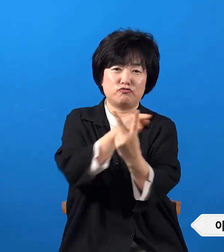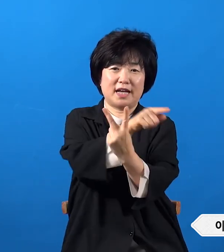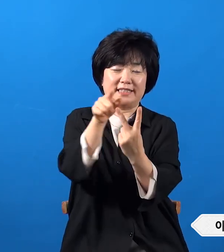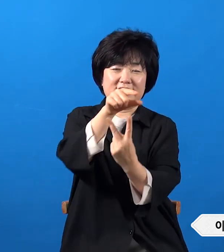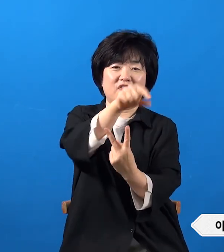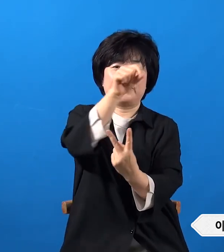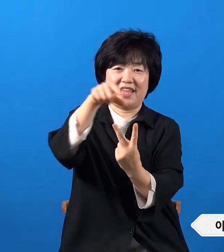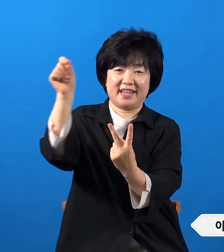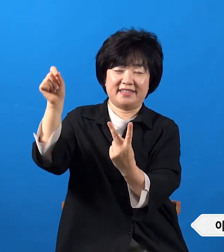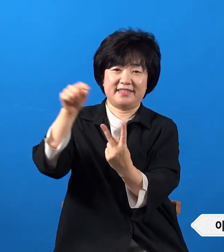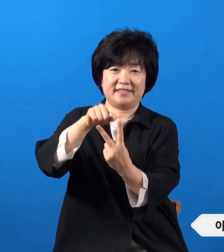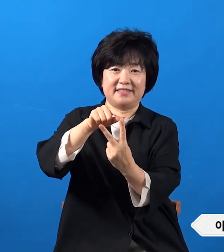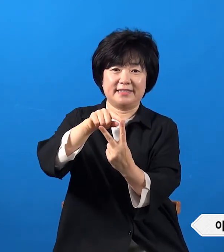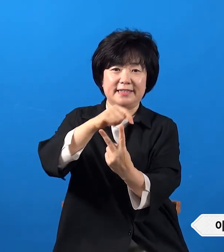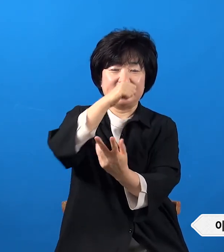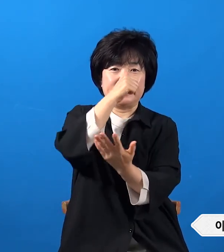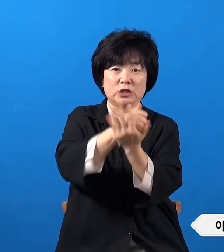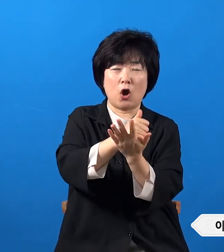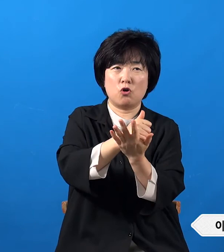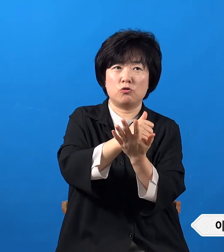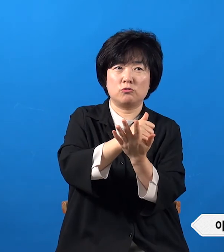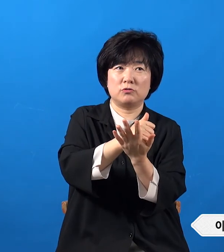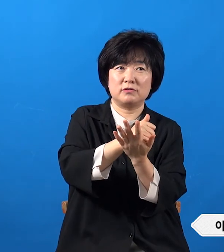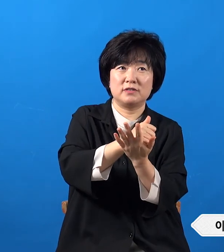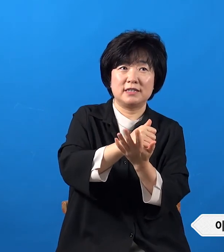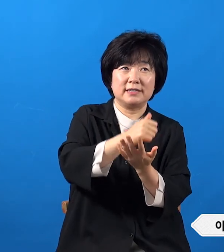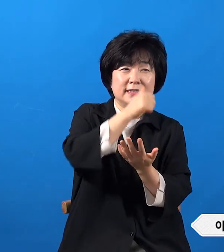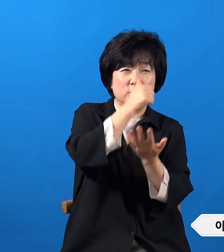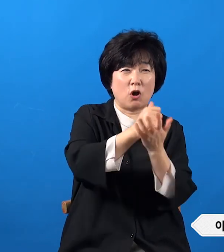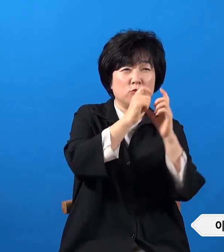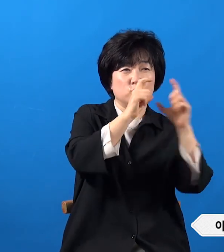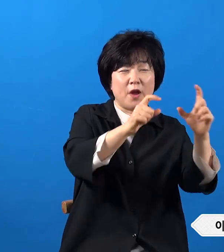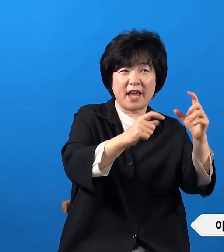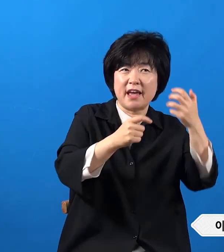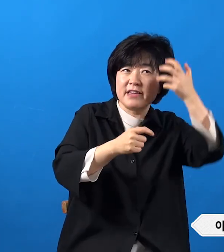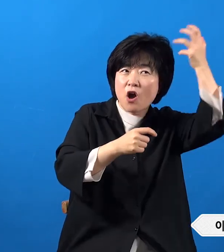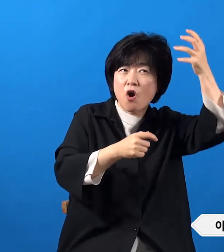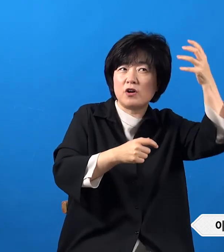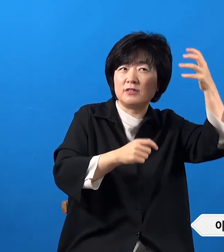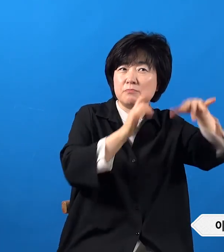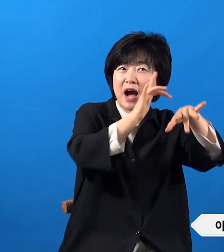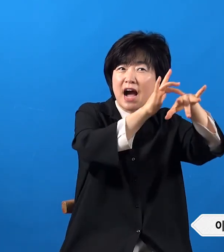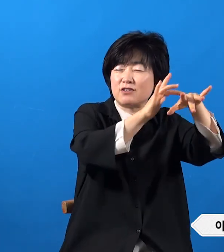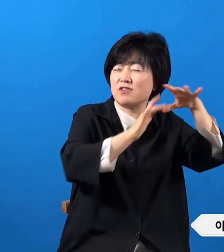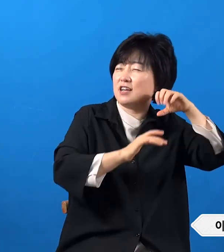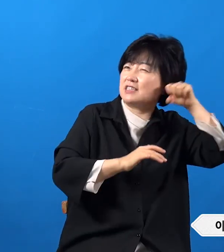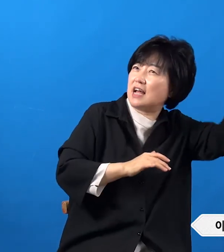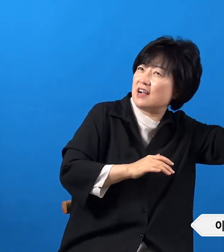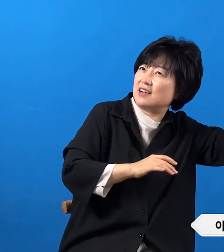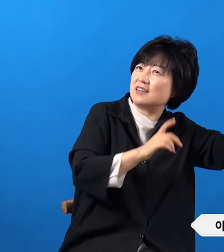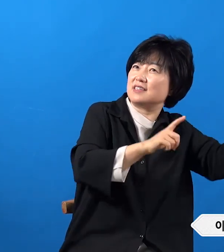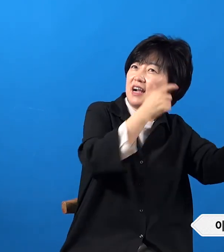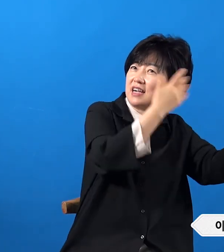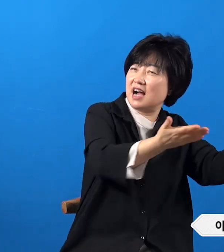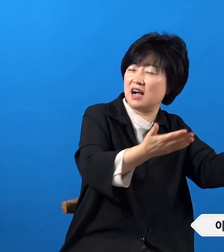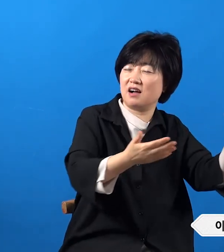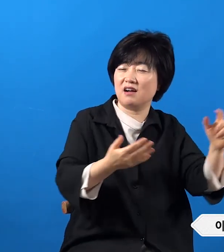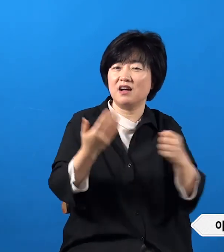선택. 나는 정죄의 영에 사로잡혀 살 것인가? 아니면 은혜의 영에 사로잡혀 살